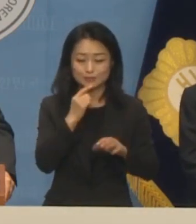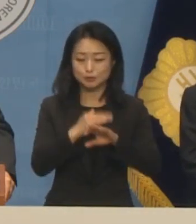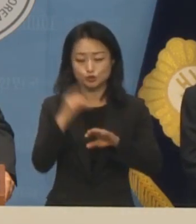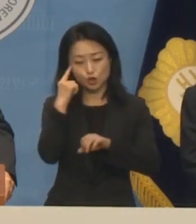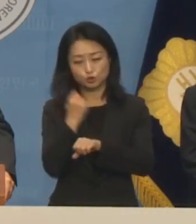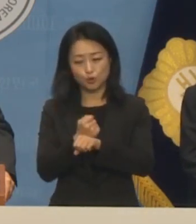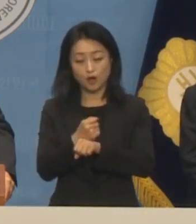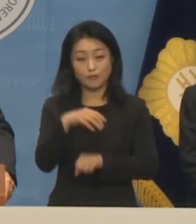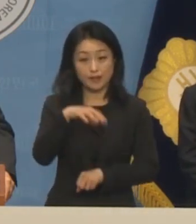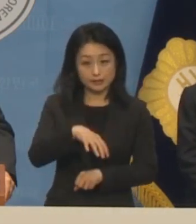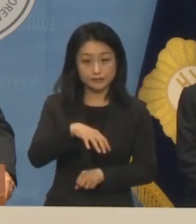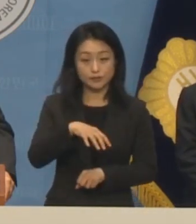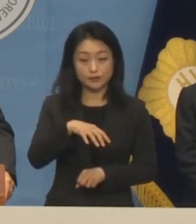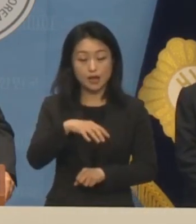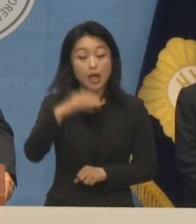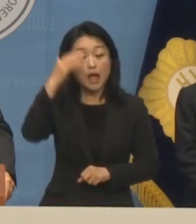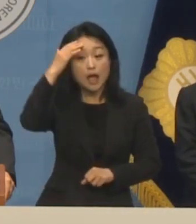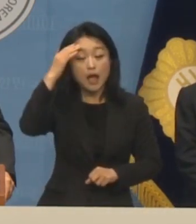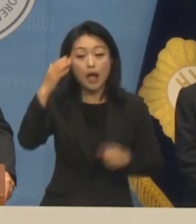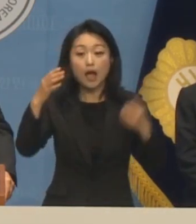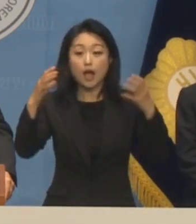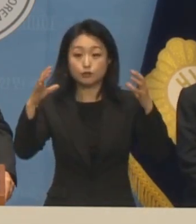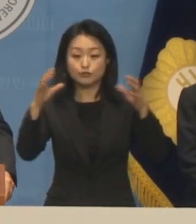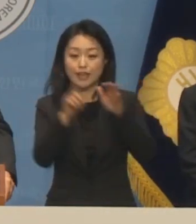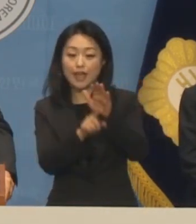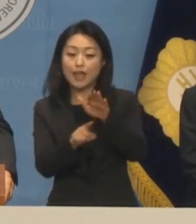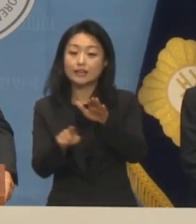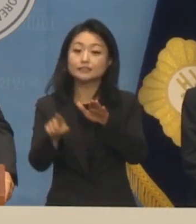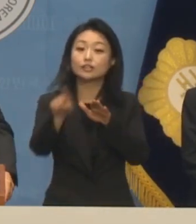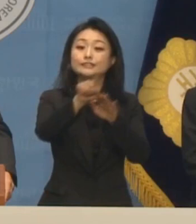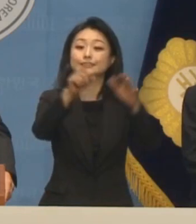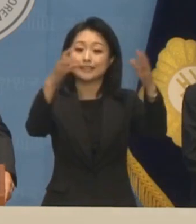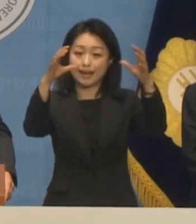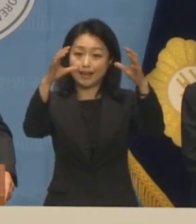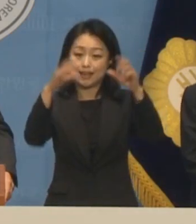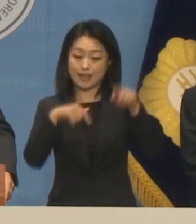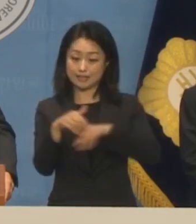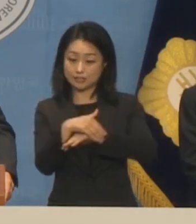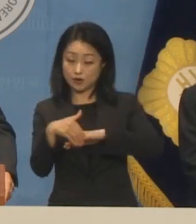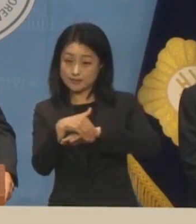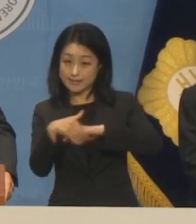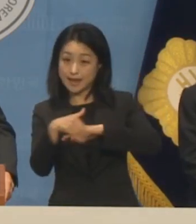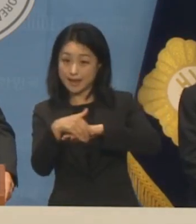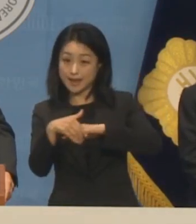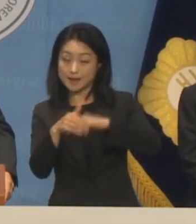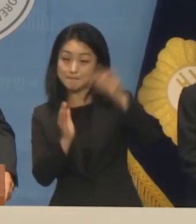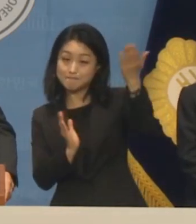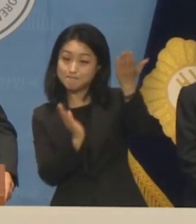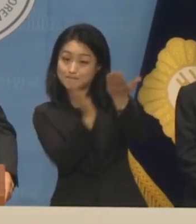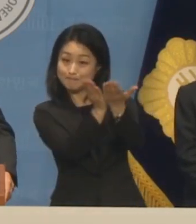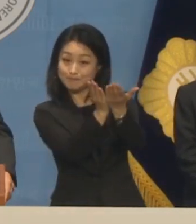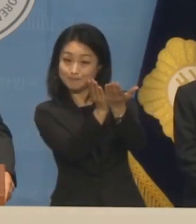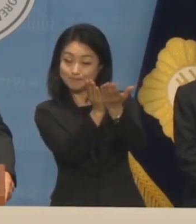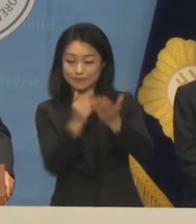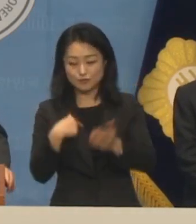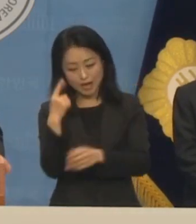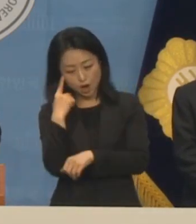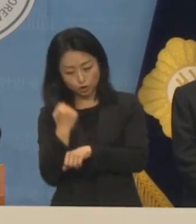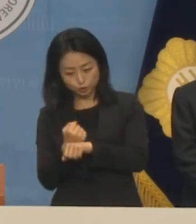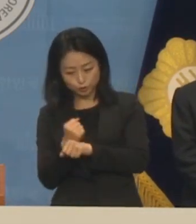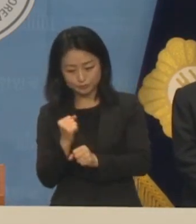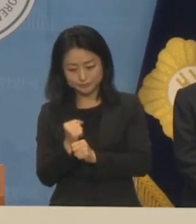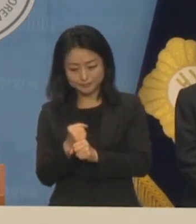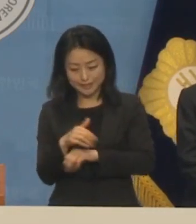민주연구원은 우리나라의 선진국으로서 우리나라의 정책에 우리나라에 걸맞은 정책을